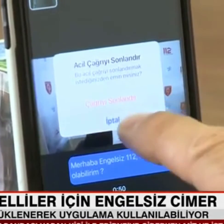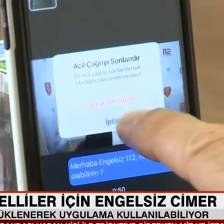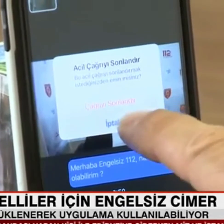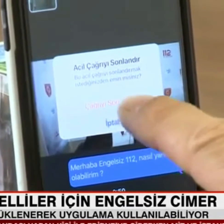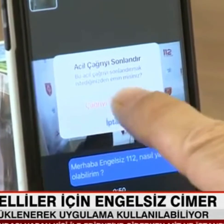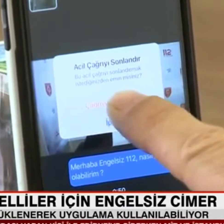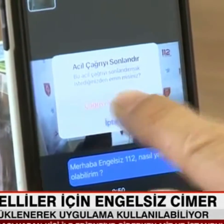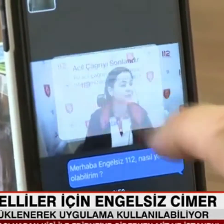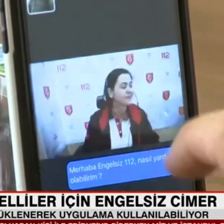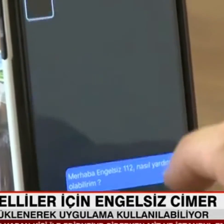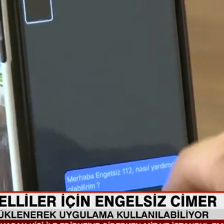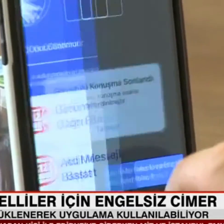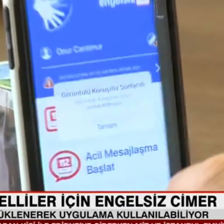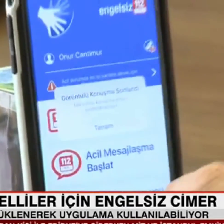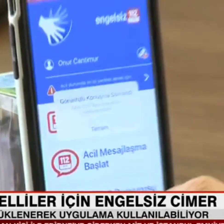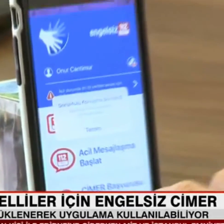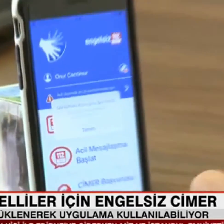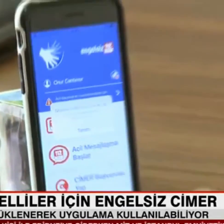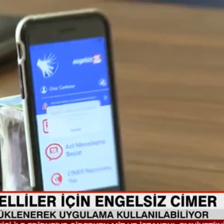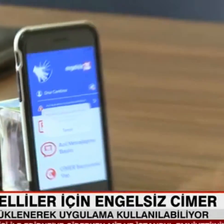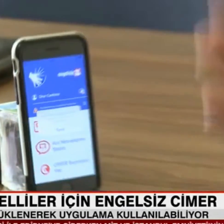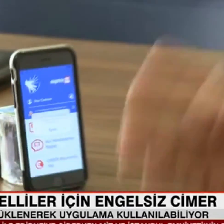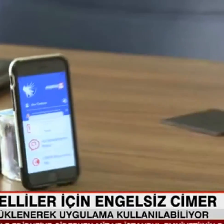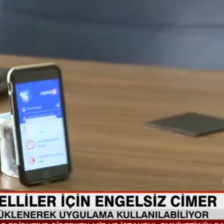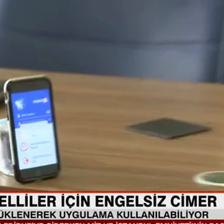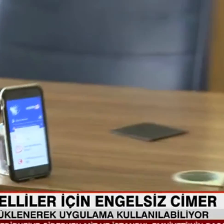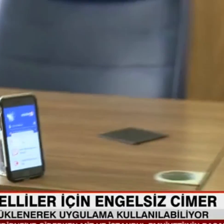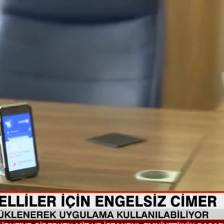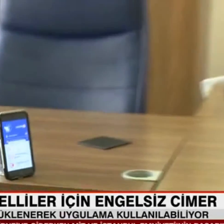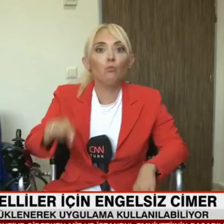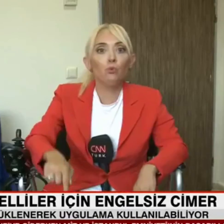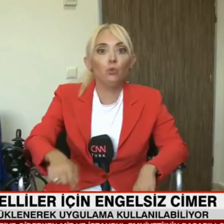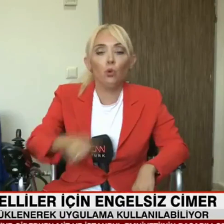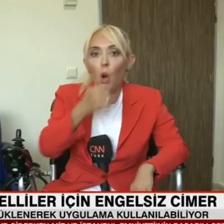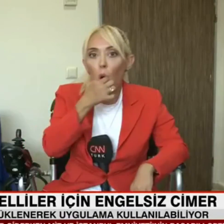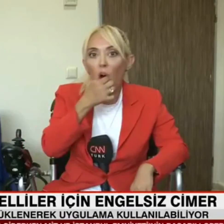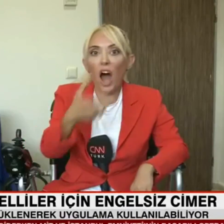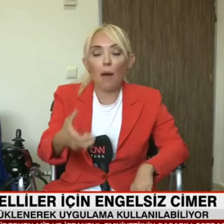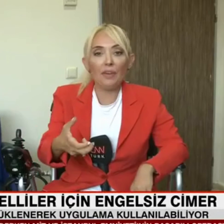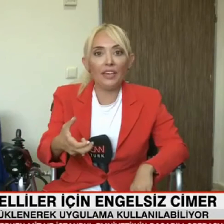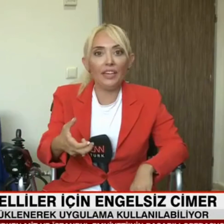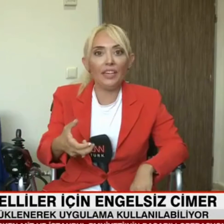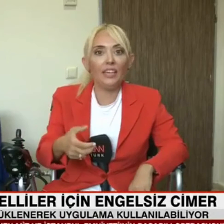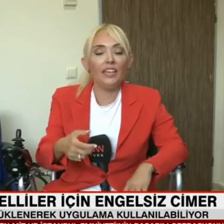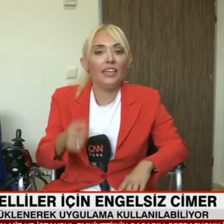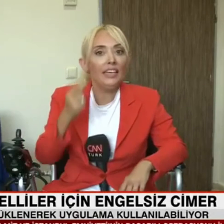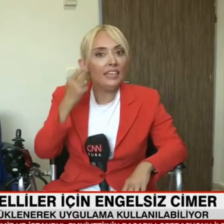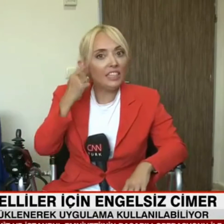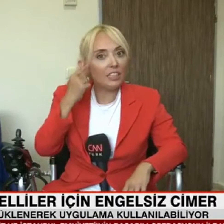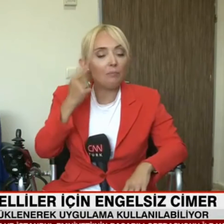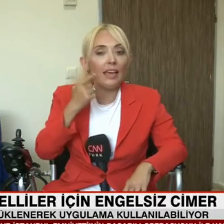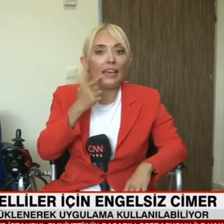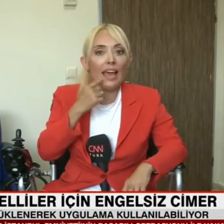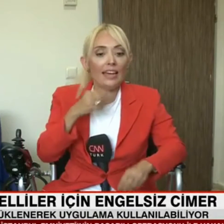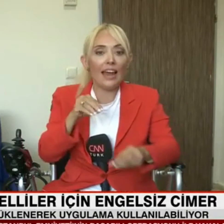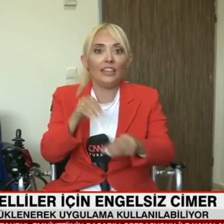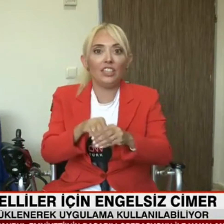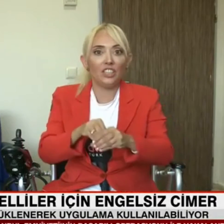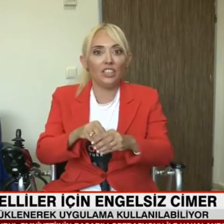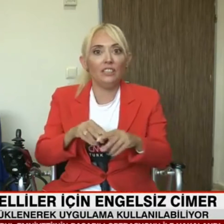tercüman anlatılanı yazıya çevirip cimer'e iletilmesini sağlıyor bu haberi işitme